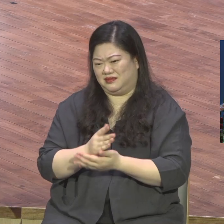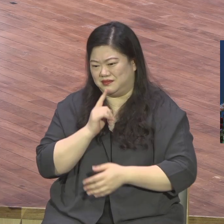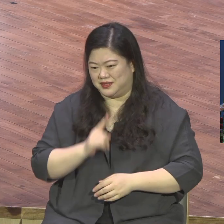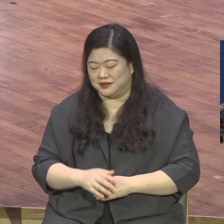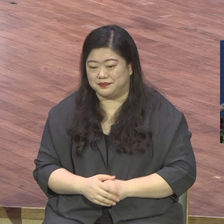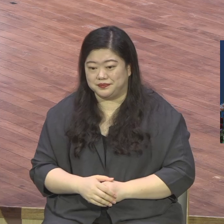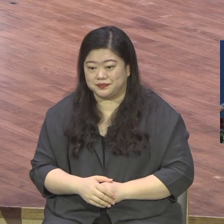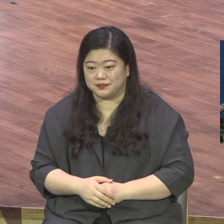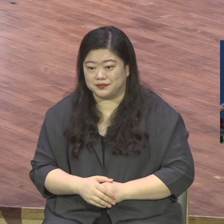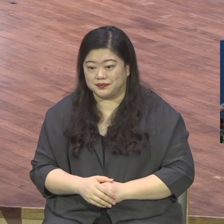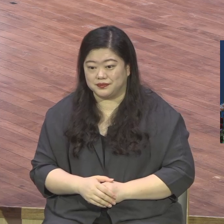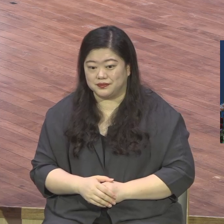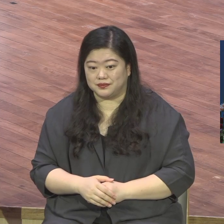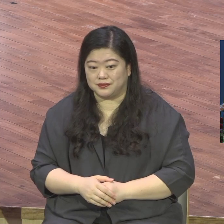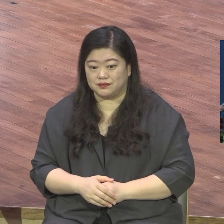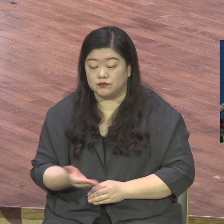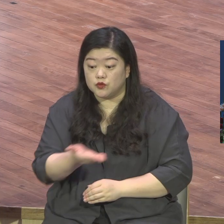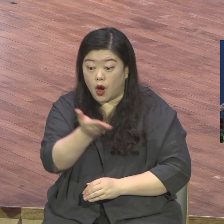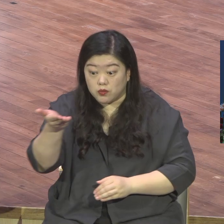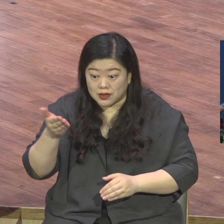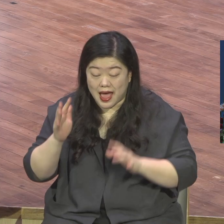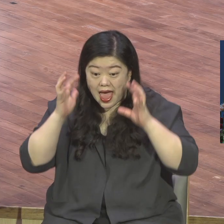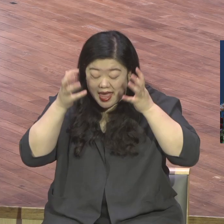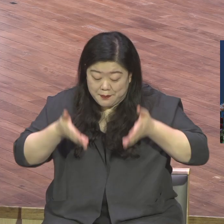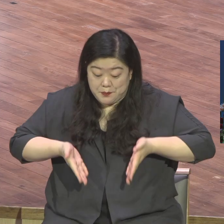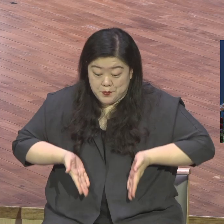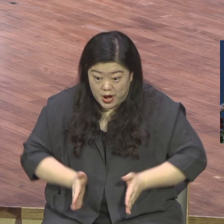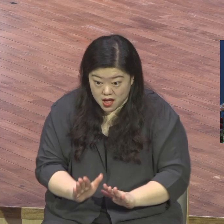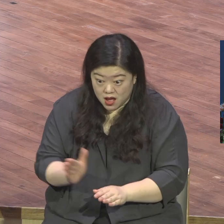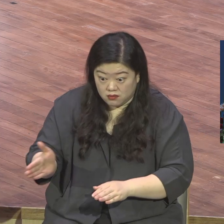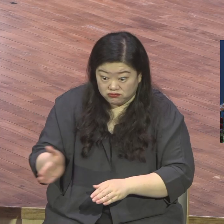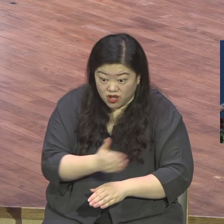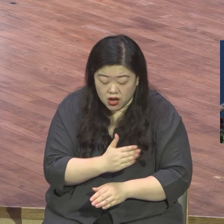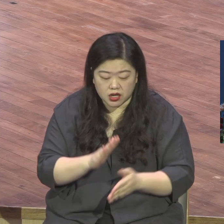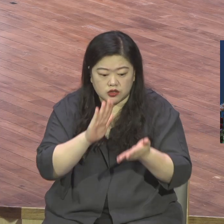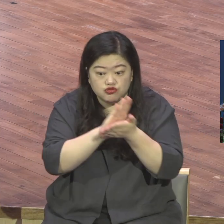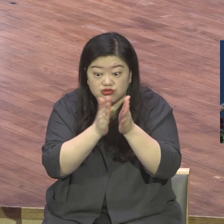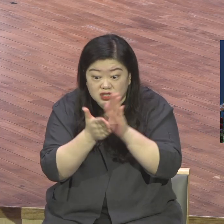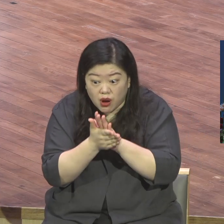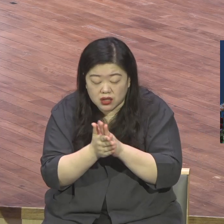순간까지 관계지요. 관계 속에서 살게 돼 있어요.